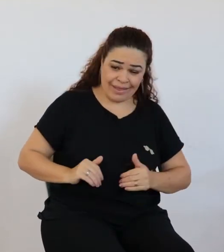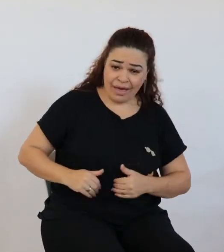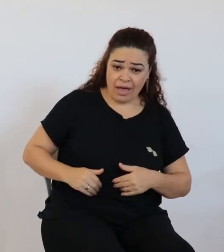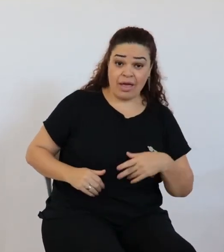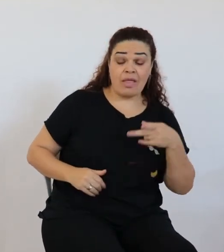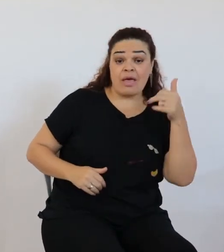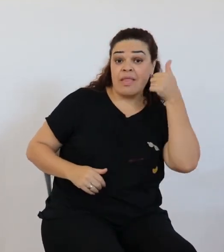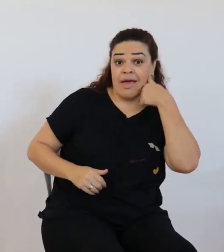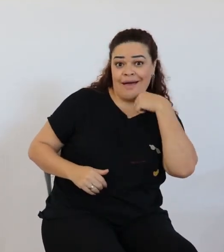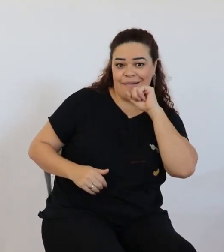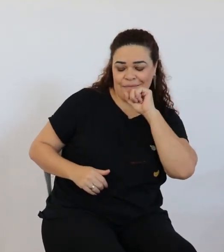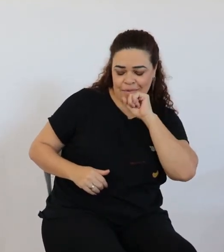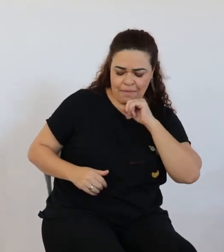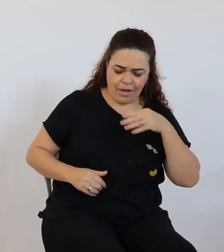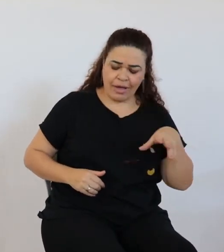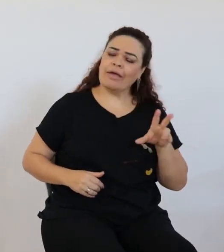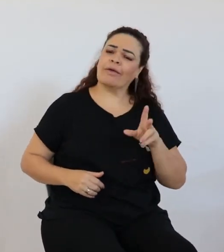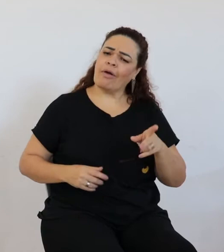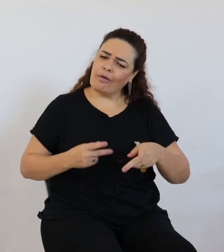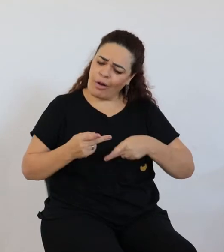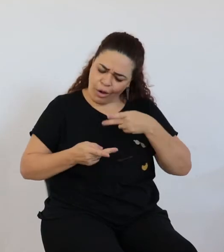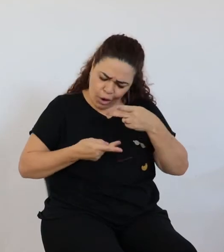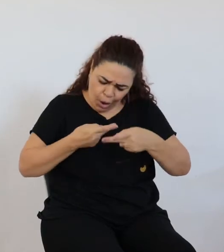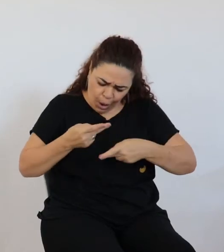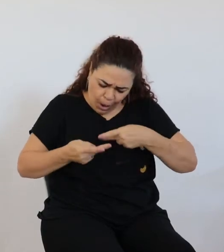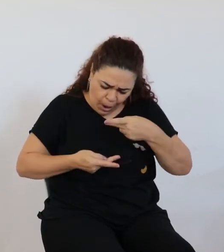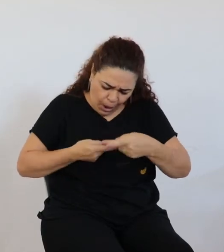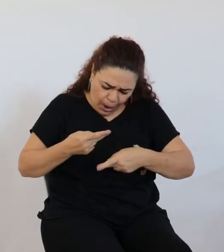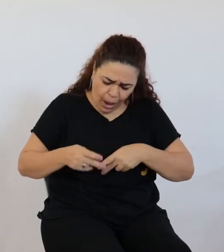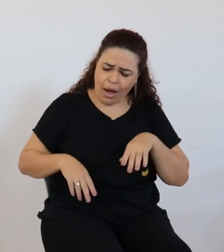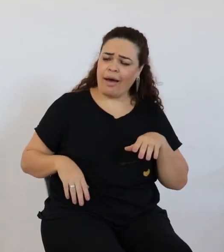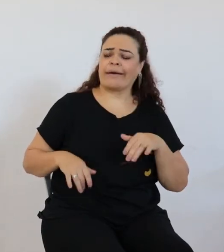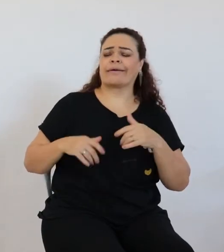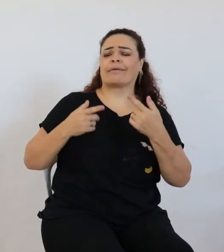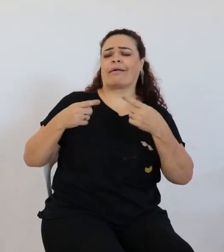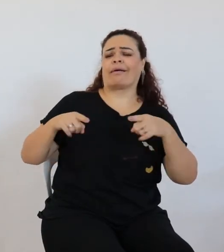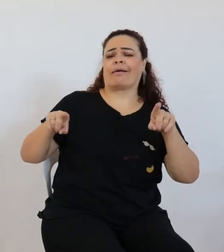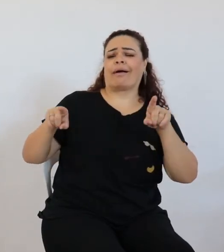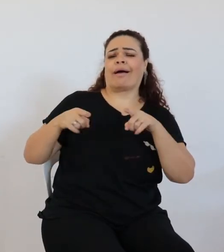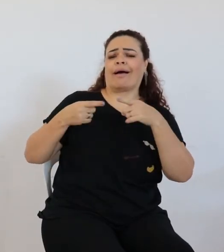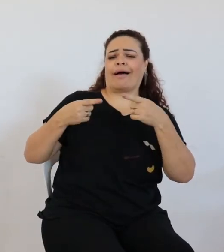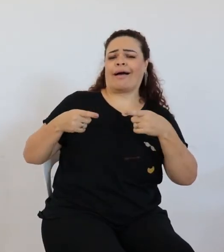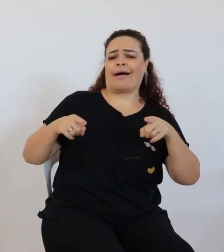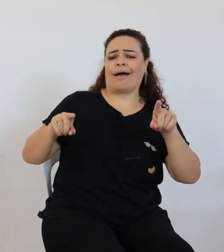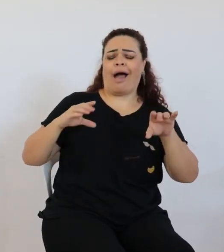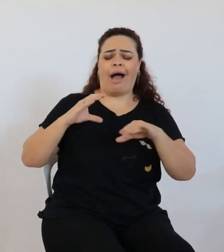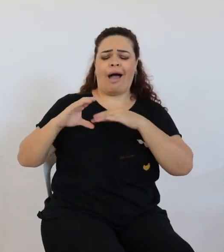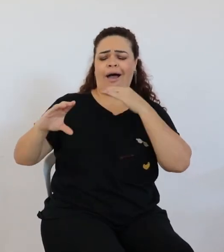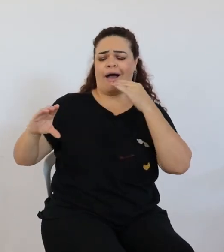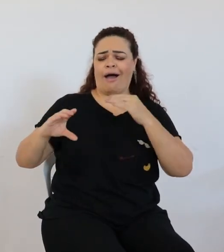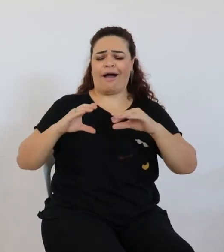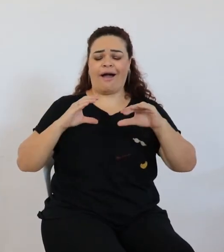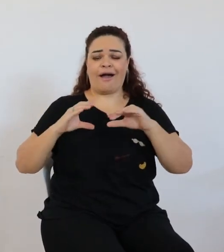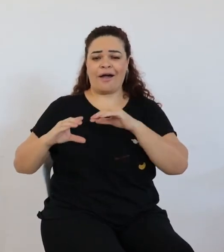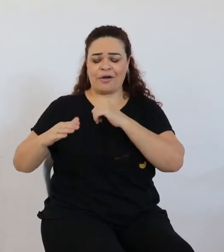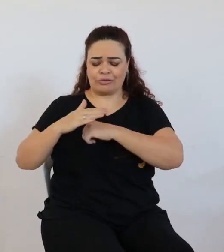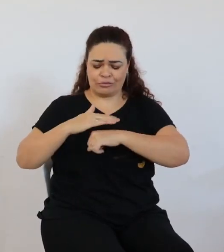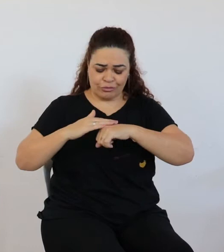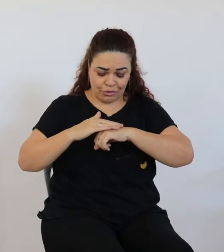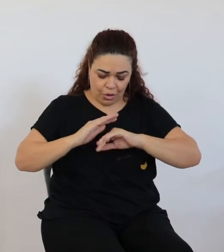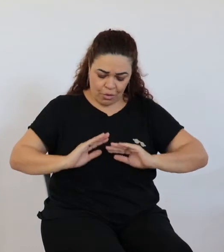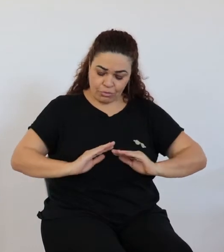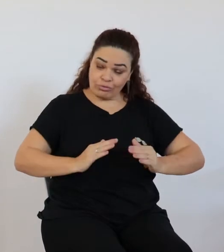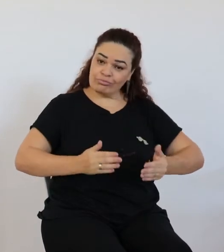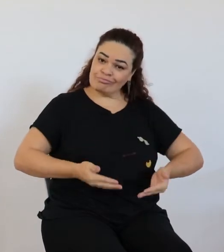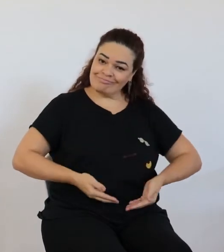está estimulando a criança, já está recebendo o estímulo auditivo, né? E aí é desde bebezinho que às vezes fala, eu não vou conversar com ela